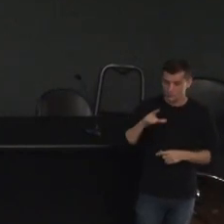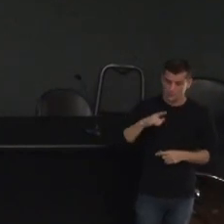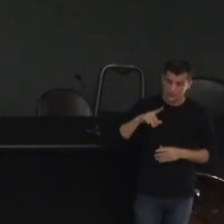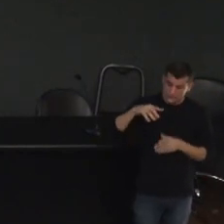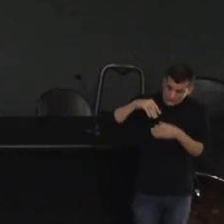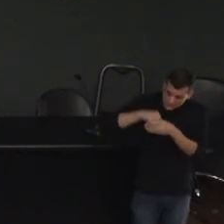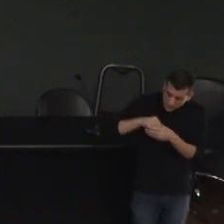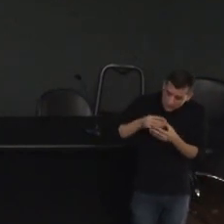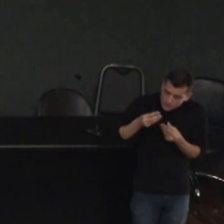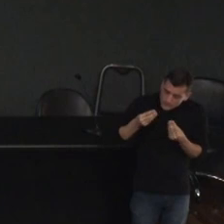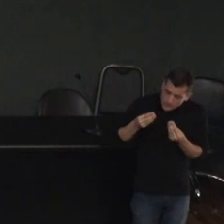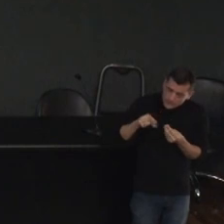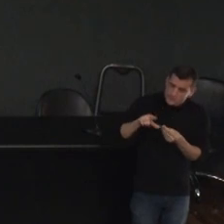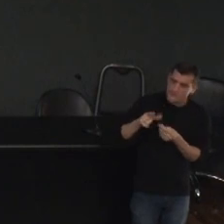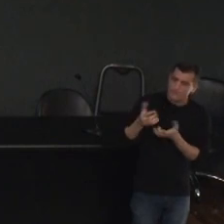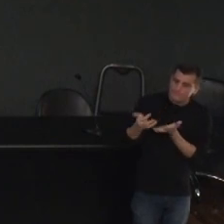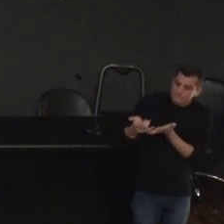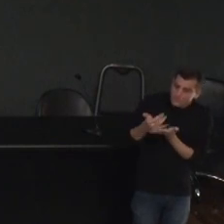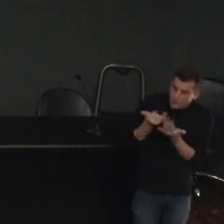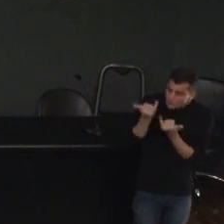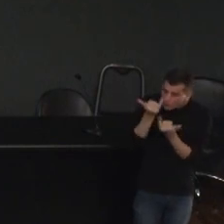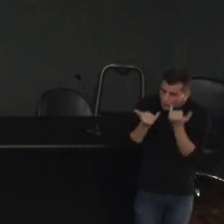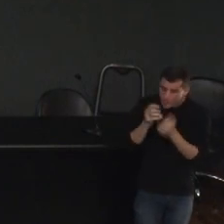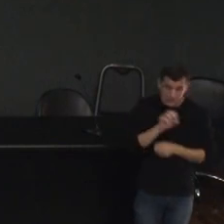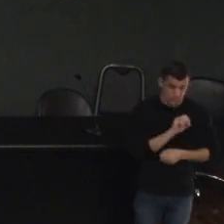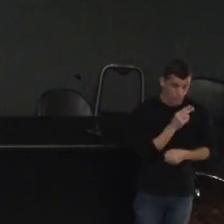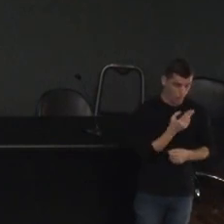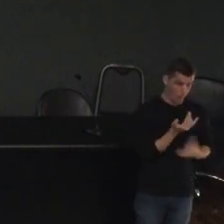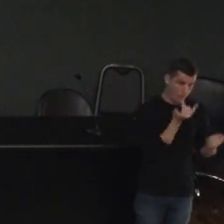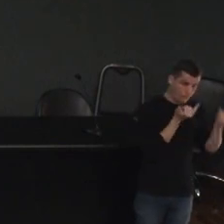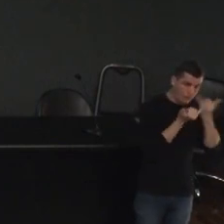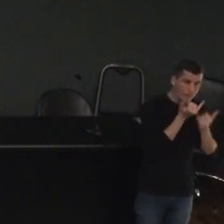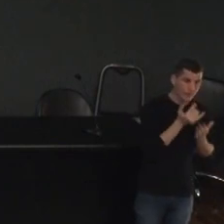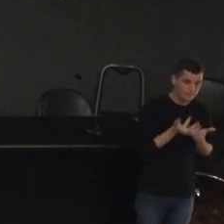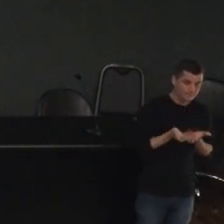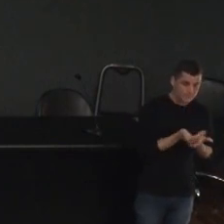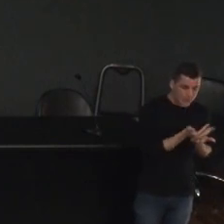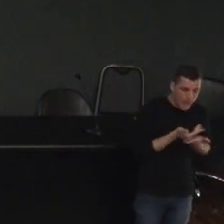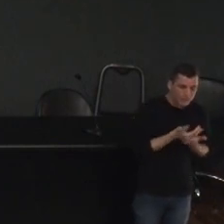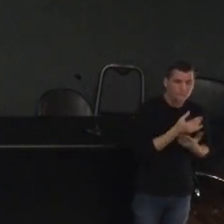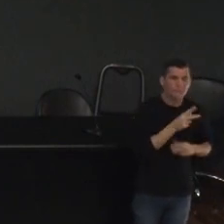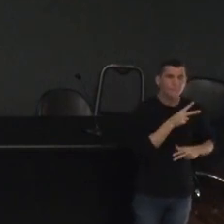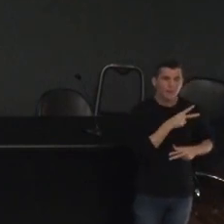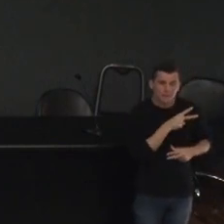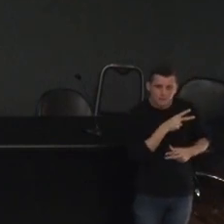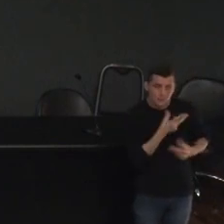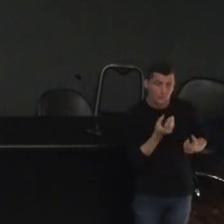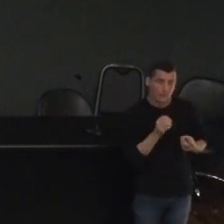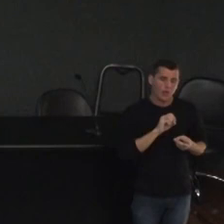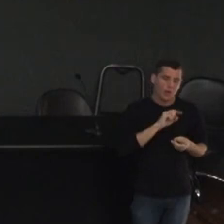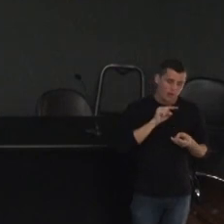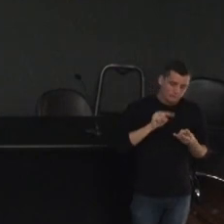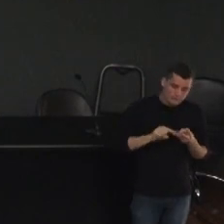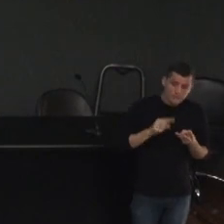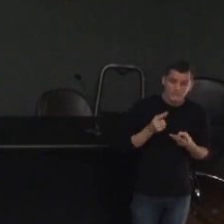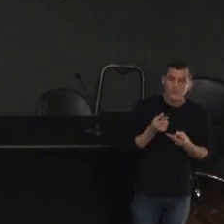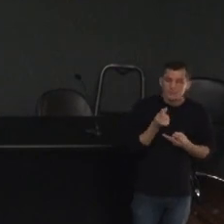sensíveis dados pessoais de qualquer ordem dados financeiros